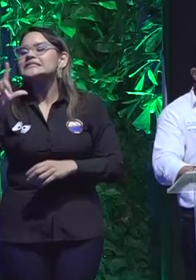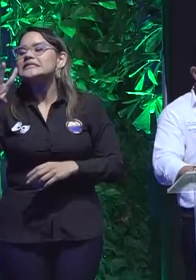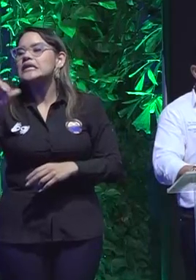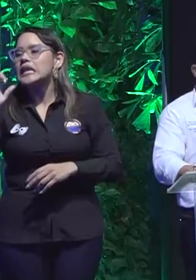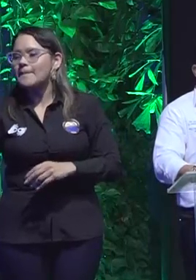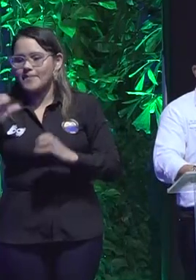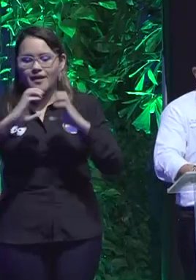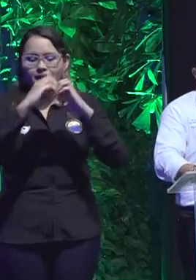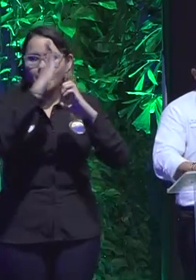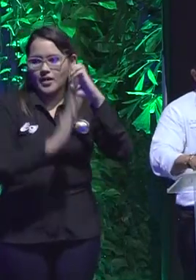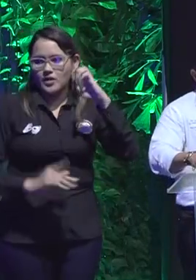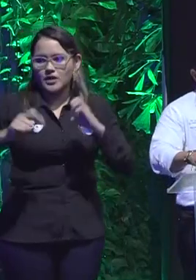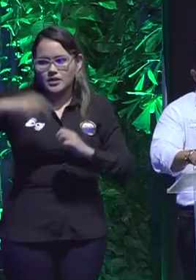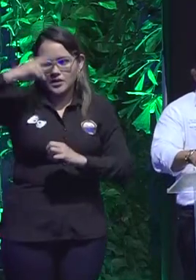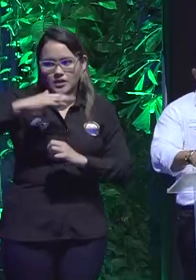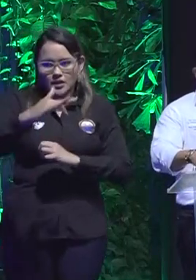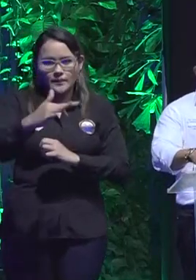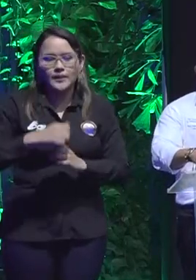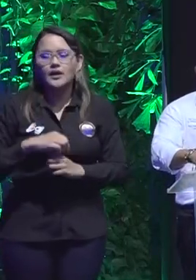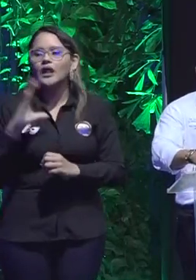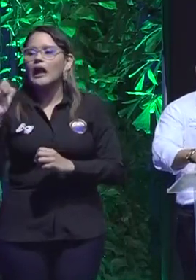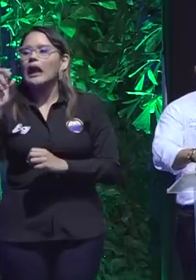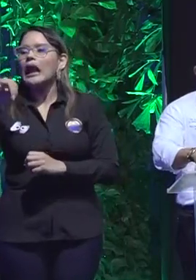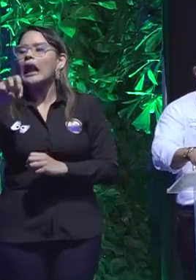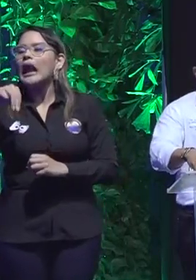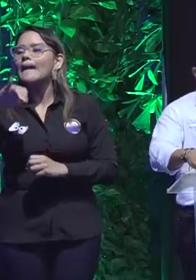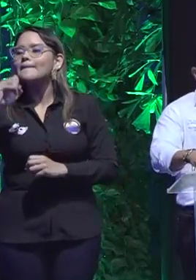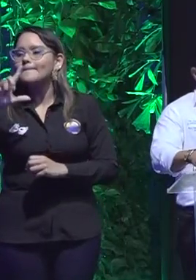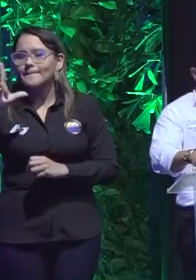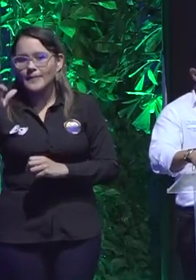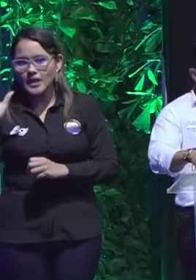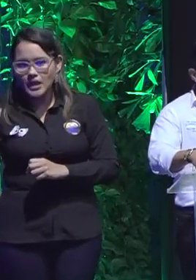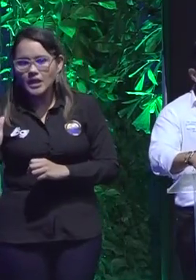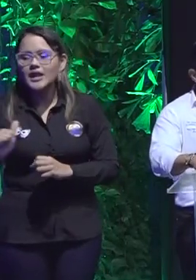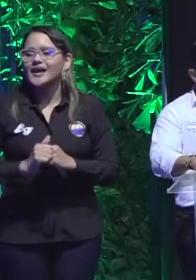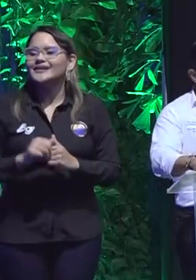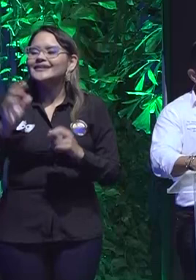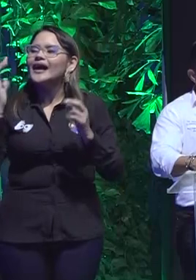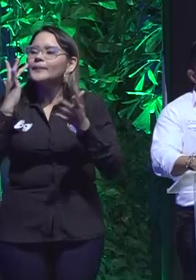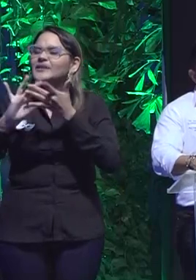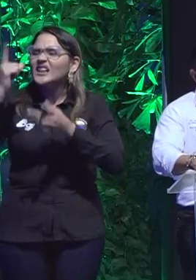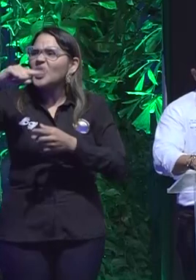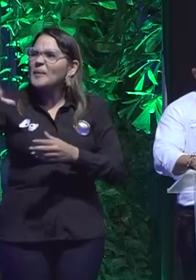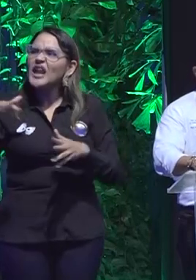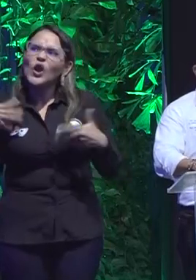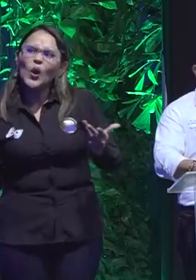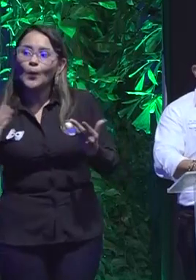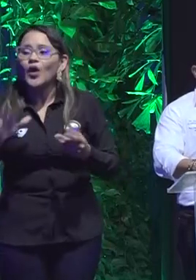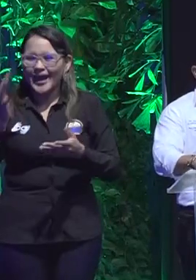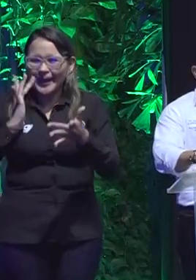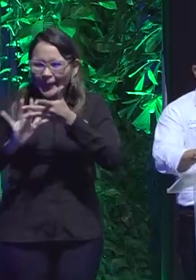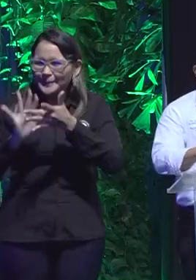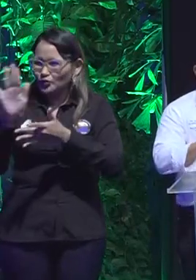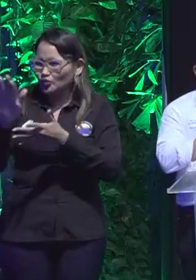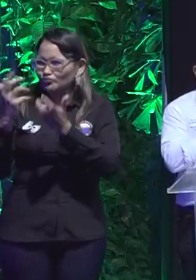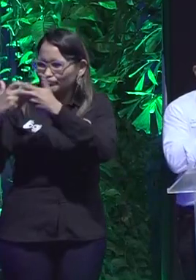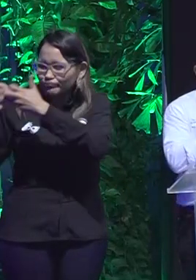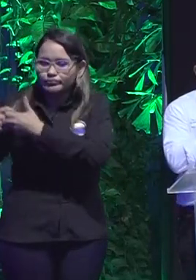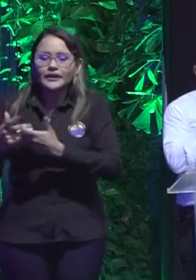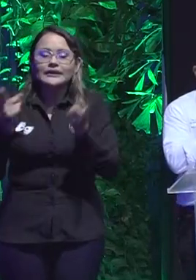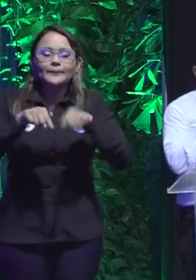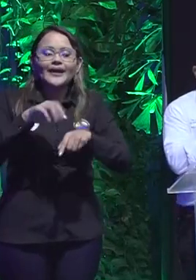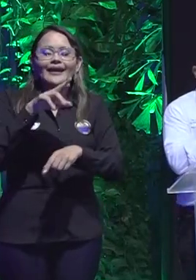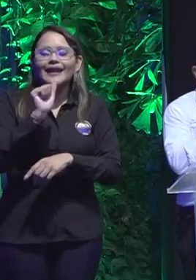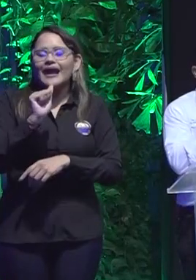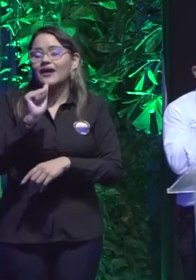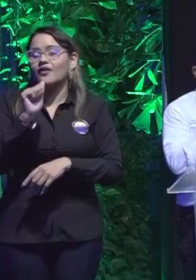de Santa Marta, doctor Camilo Llor de Pro Santa Marta y de Santa Marta Cómo Vamos, al doctor Alfredo Méndez, rector de la